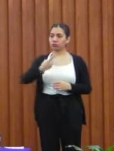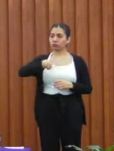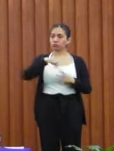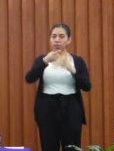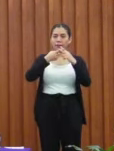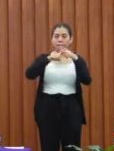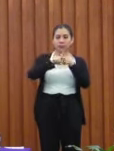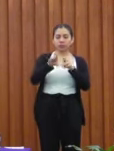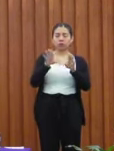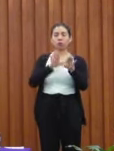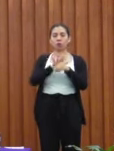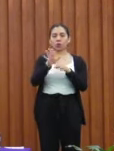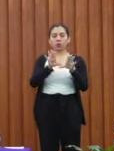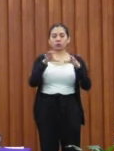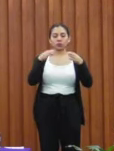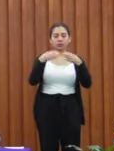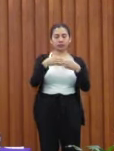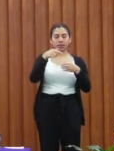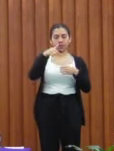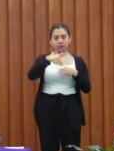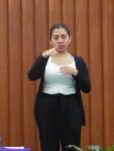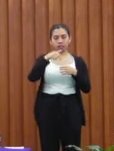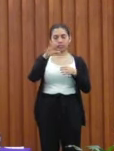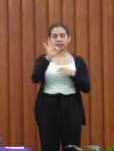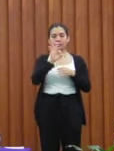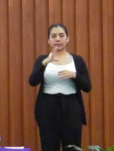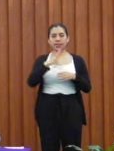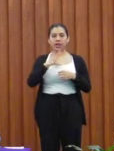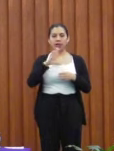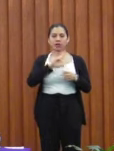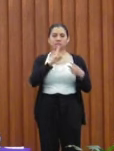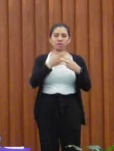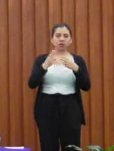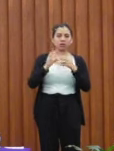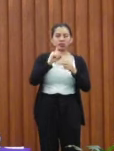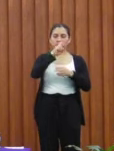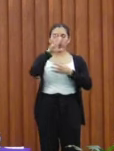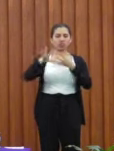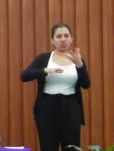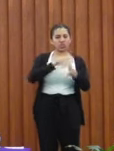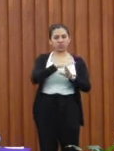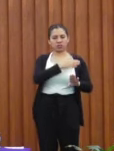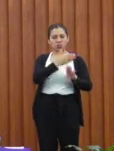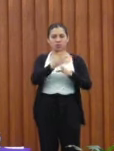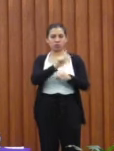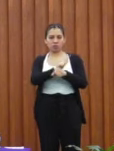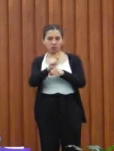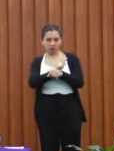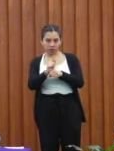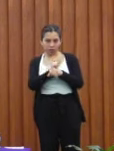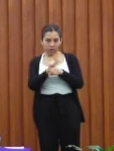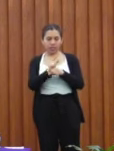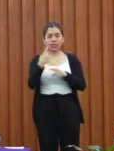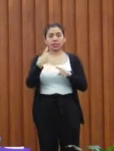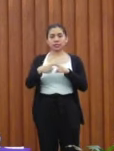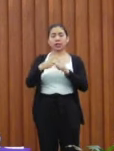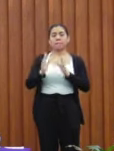la Comisión Ciudadana contra Crímenes de Odio por Homofobia en el 98, en donde participaron gente como Carlos